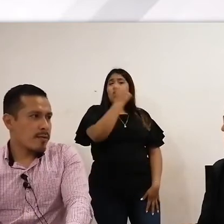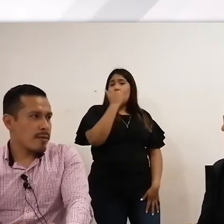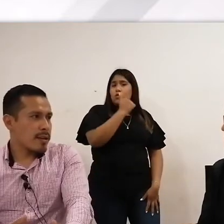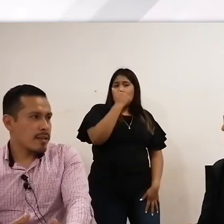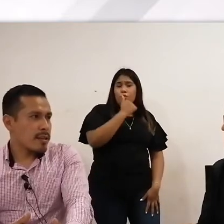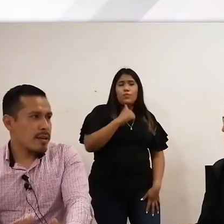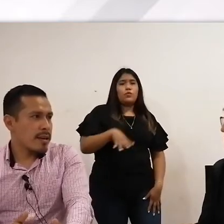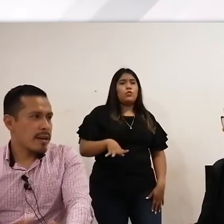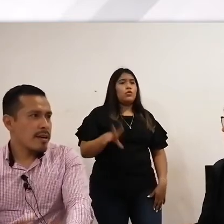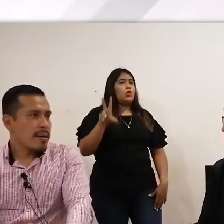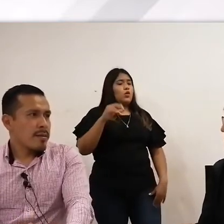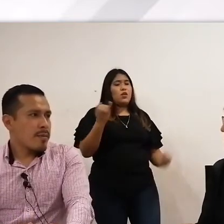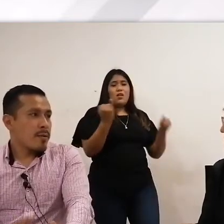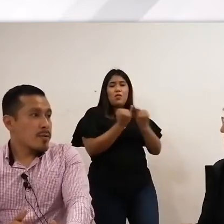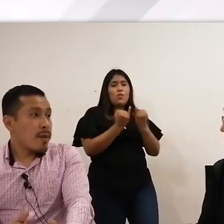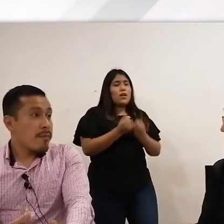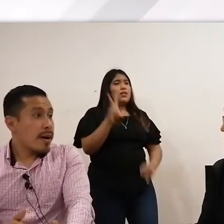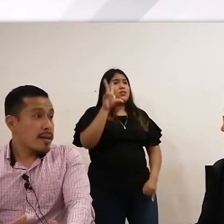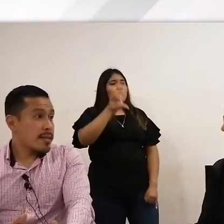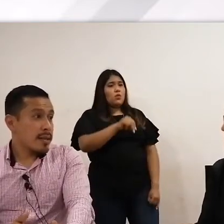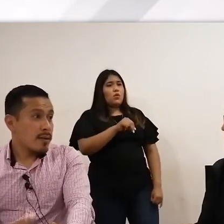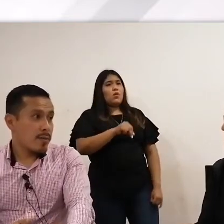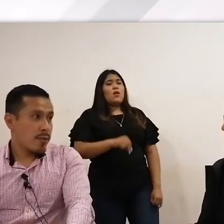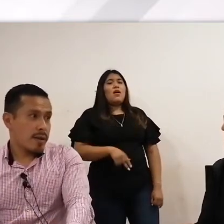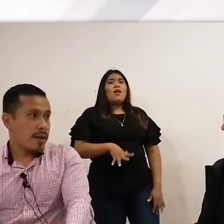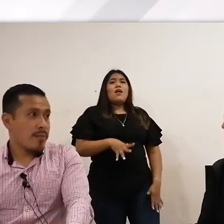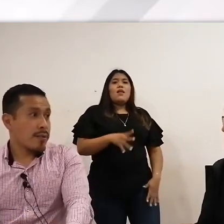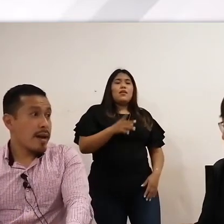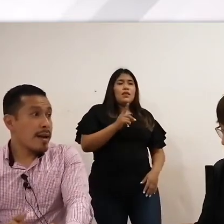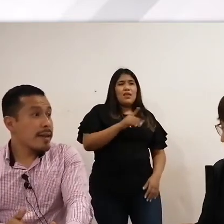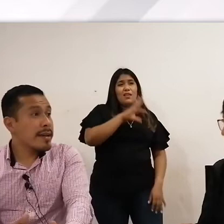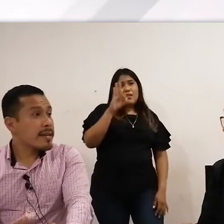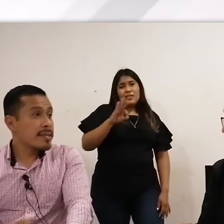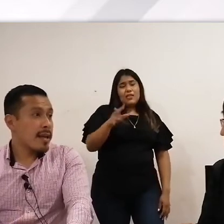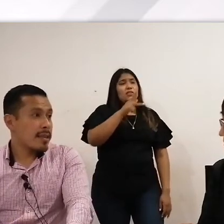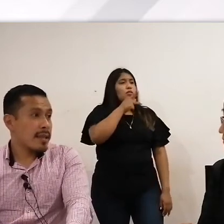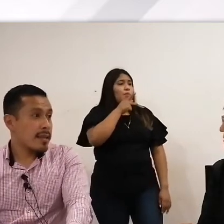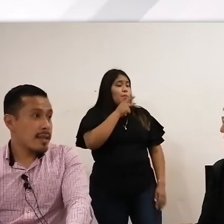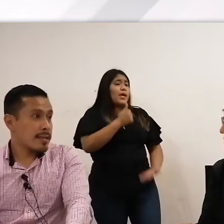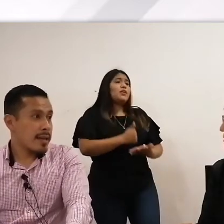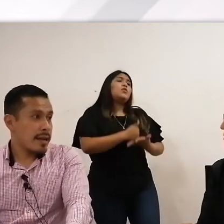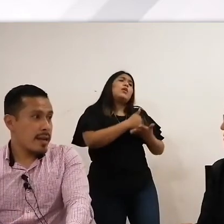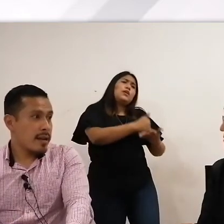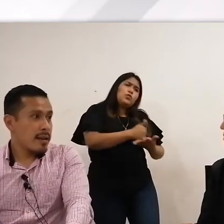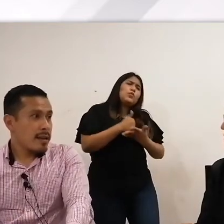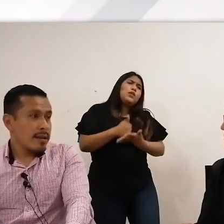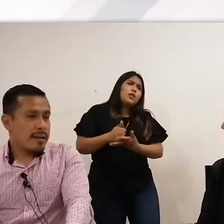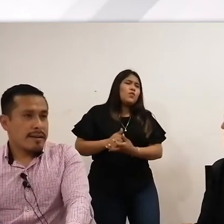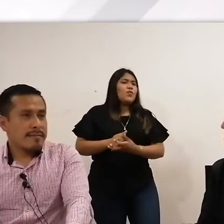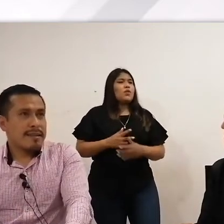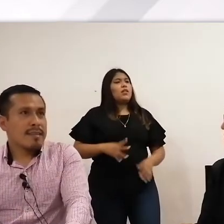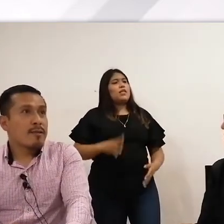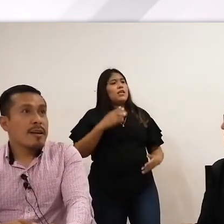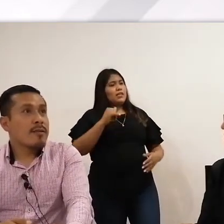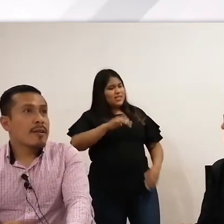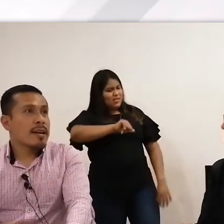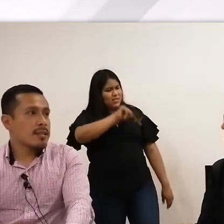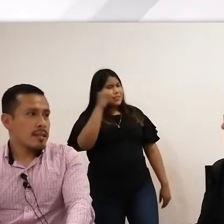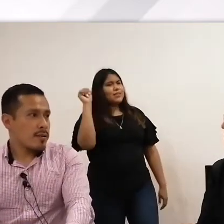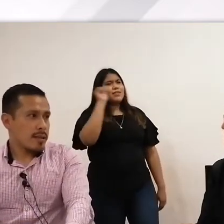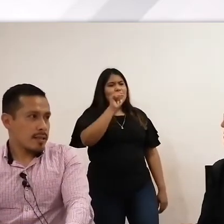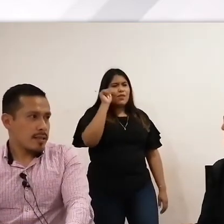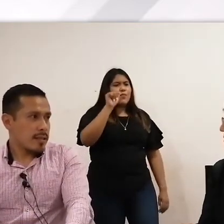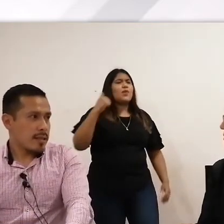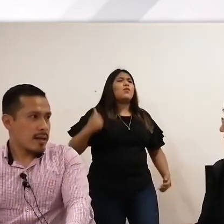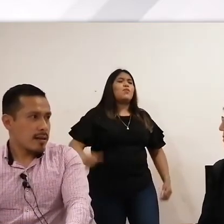un Harold que tiene los papás que lo pueden apoyar y que están detrás de él, dándole lo que